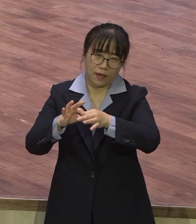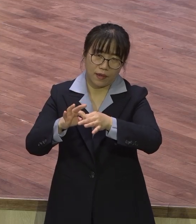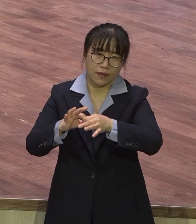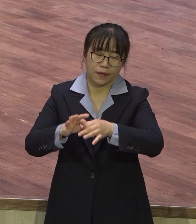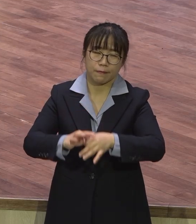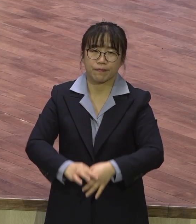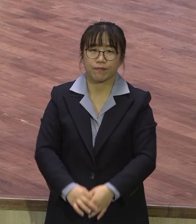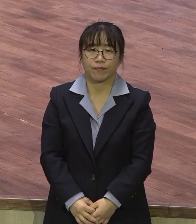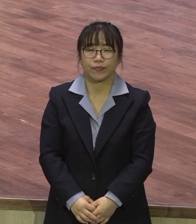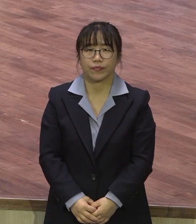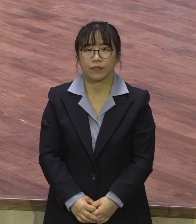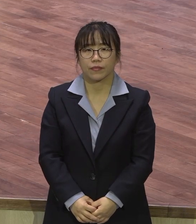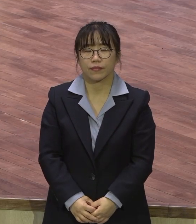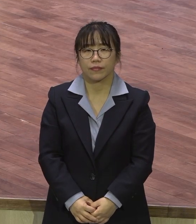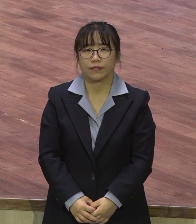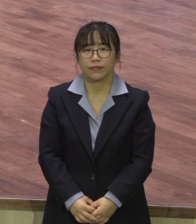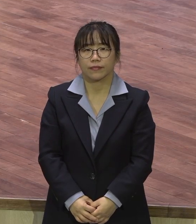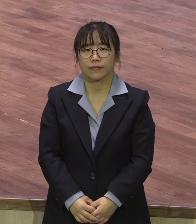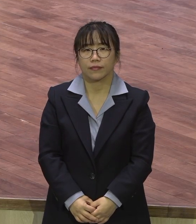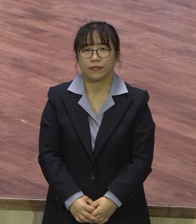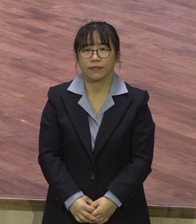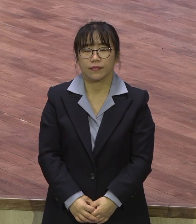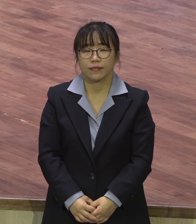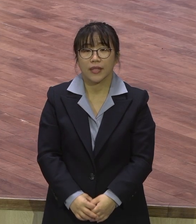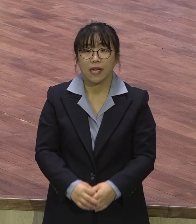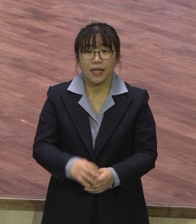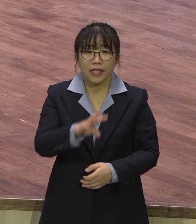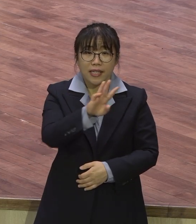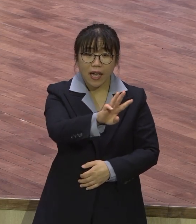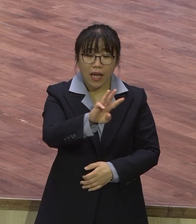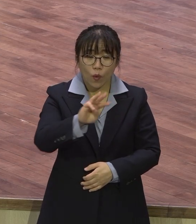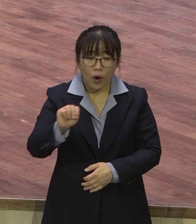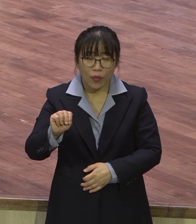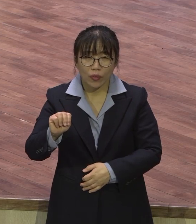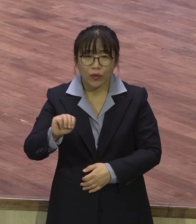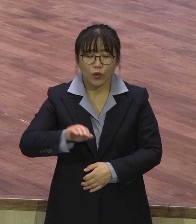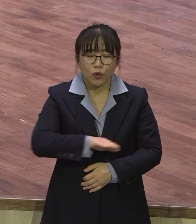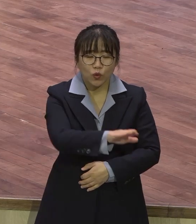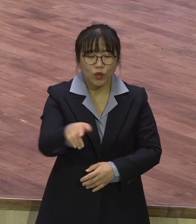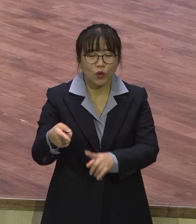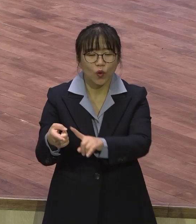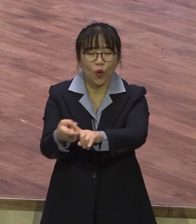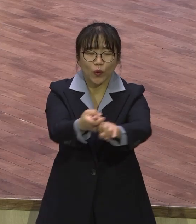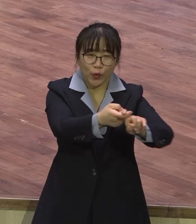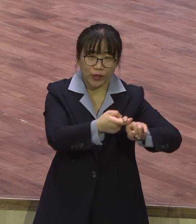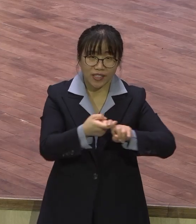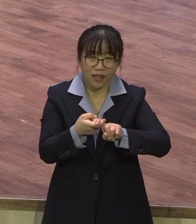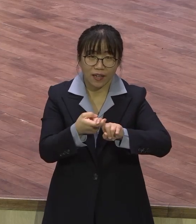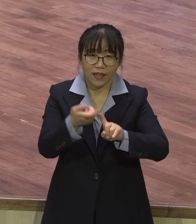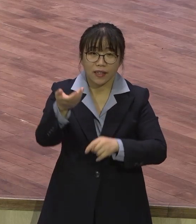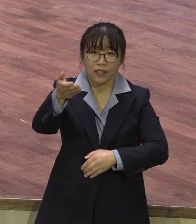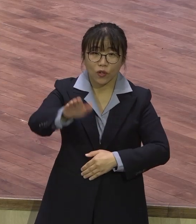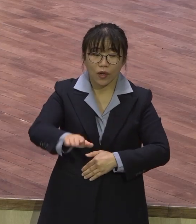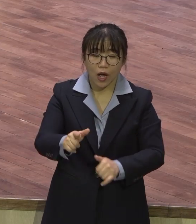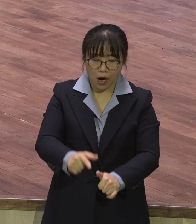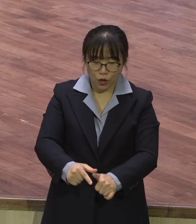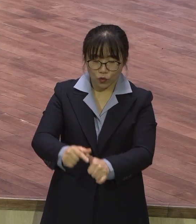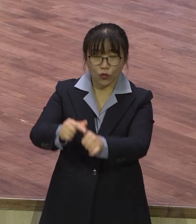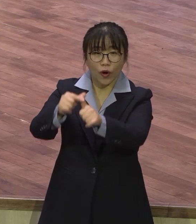볼 수 있습니다 그러니까 우리 영원공동체에 있지만 실제로 기도응답은 실제로 이 구원은요